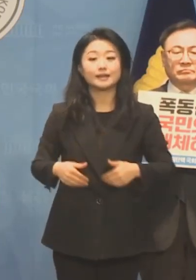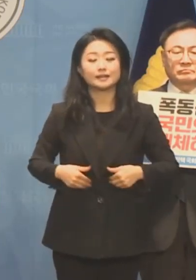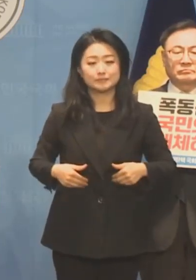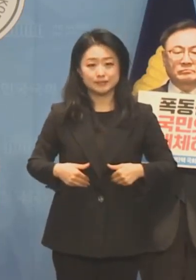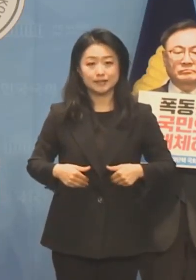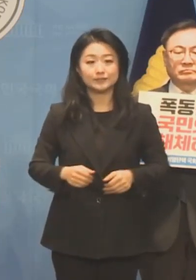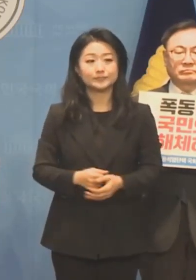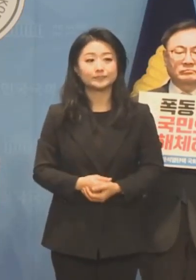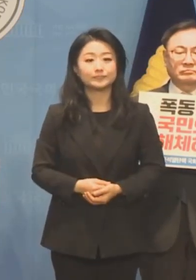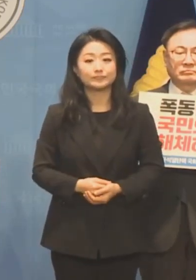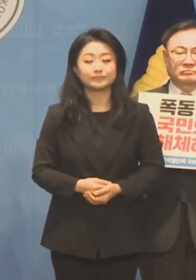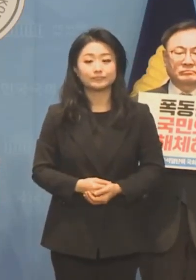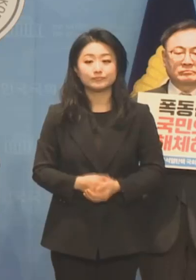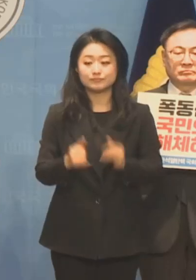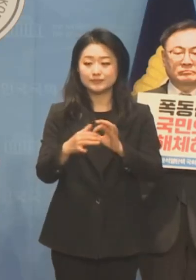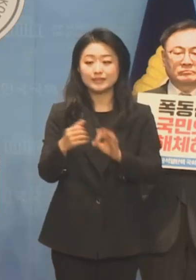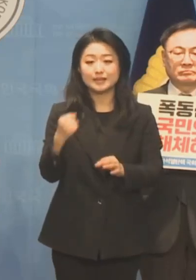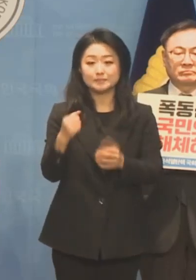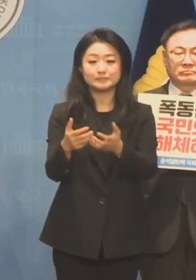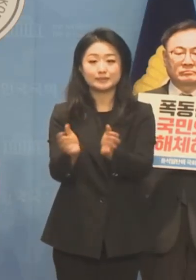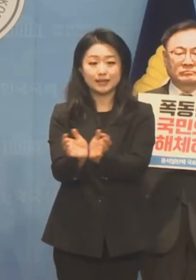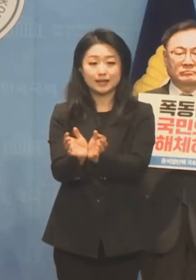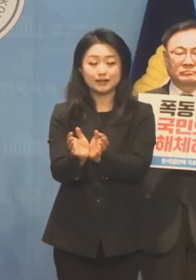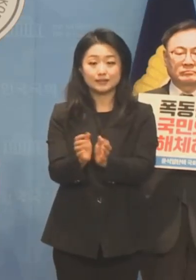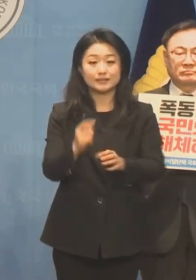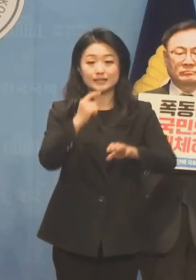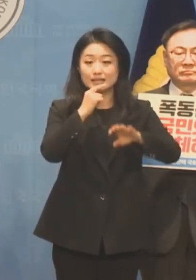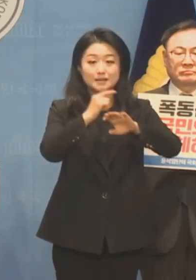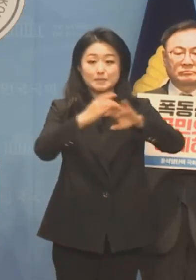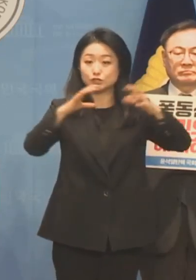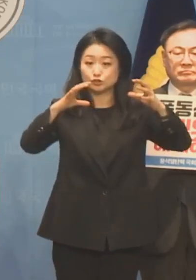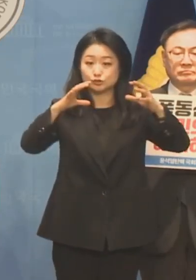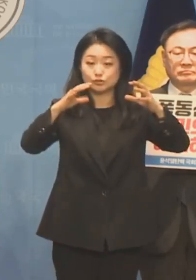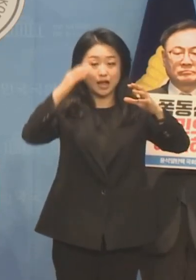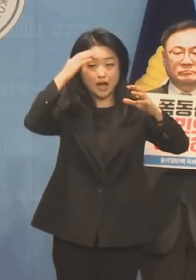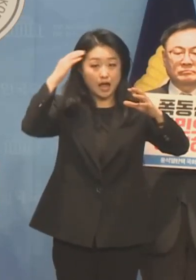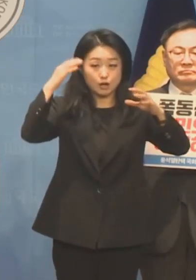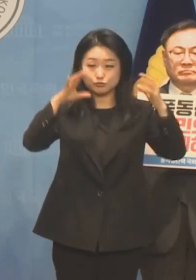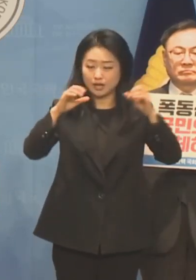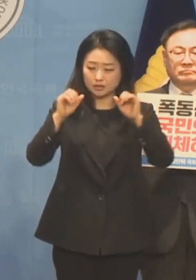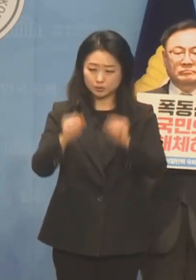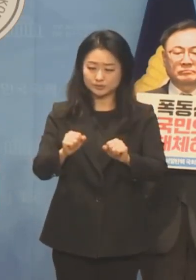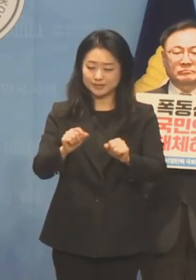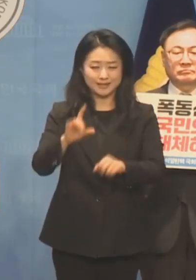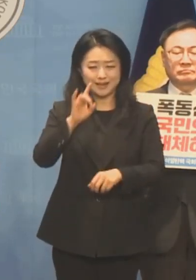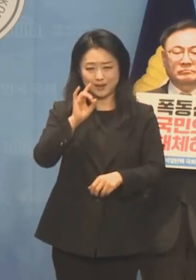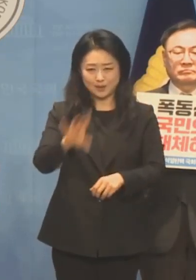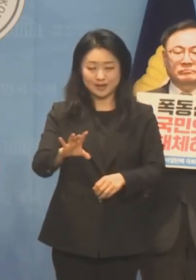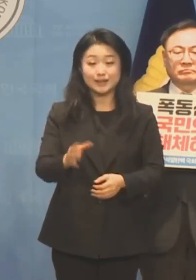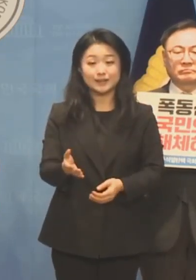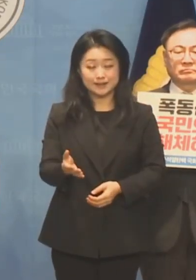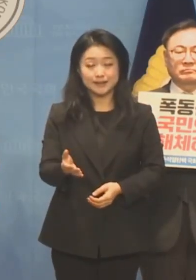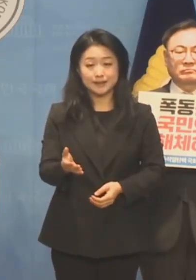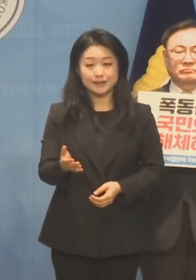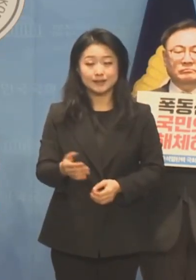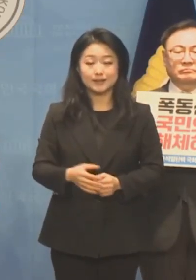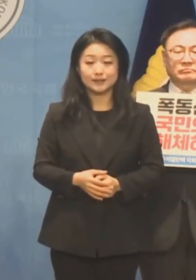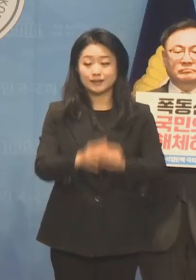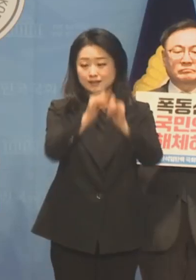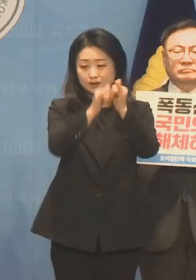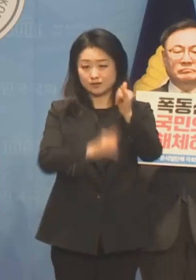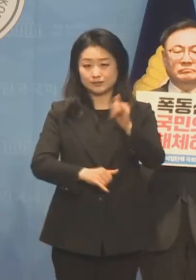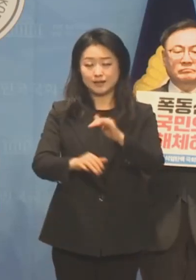않습니까? 국민의힘은 민주공화국 대한민국에 존재해서는 안 될 정당입니다. 헌정